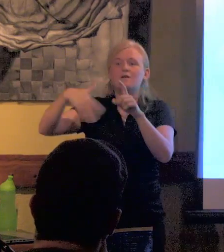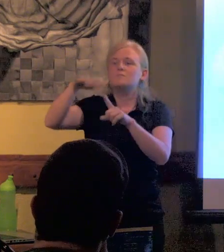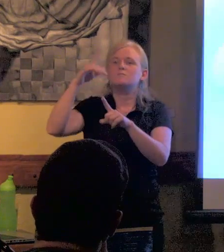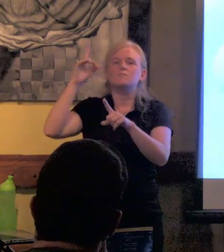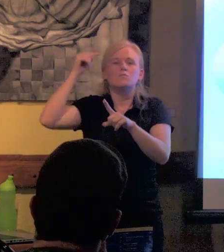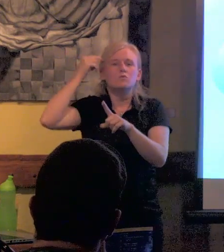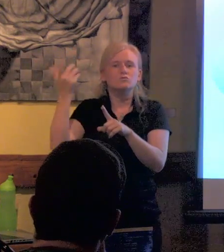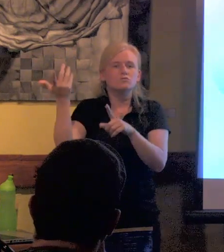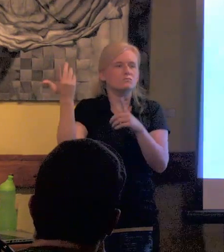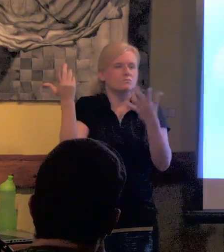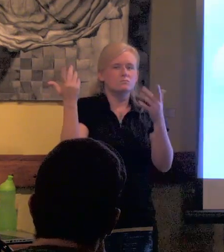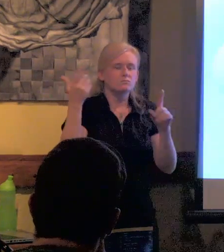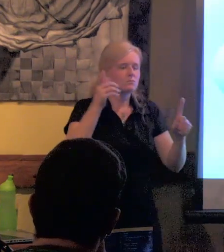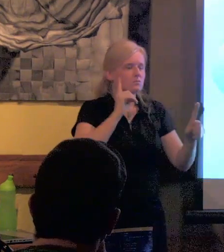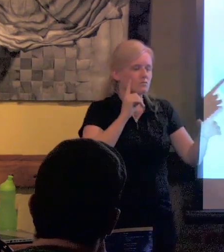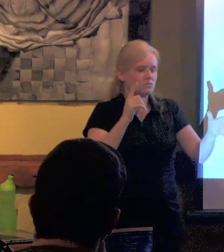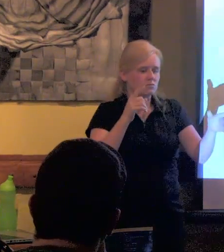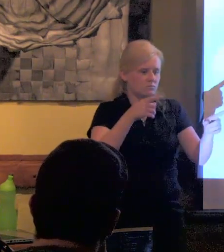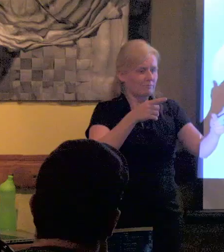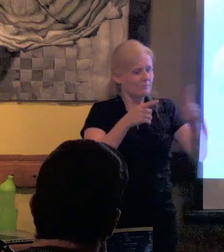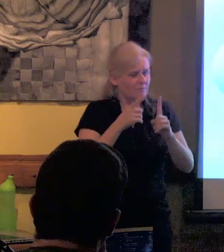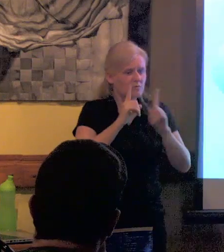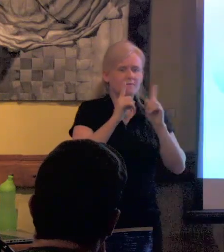Encore dans le milieu du travail, l'employeur